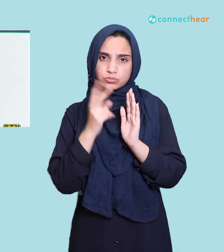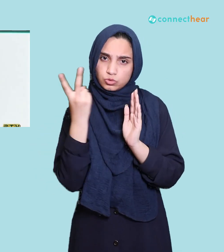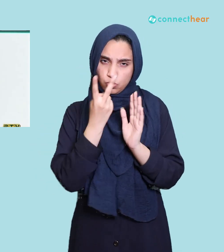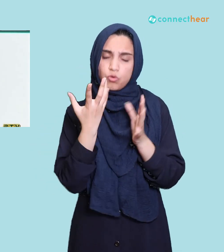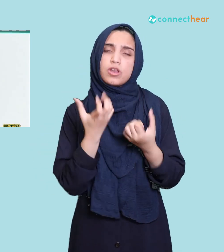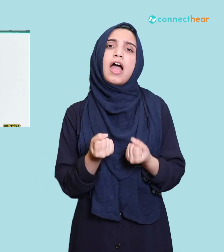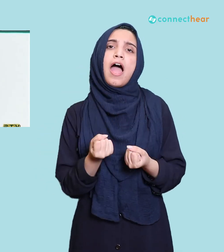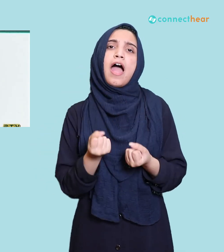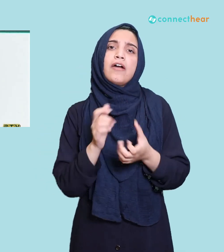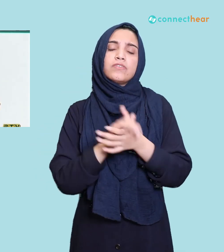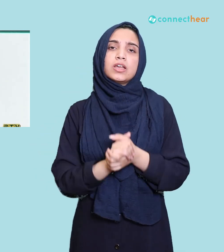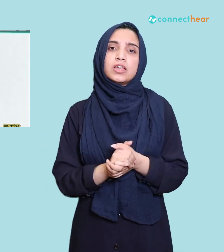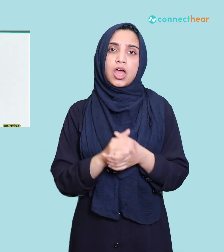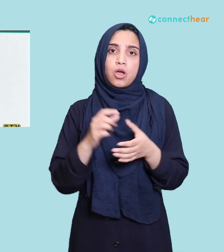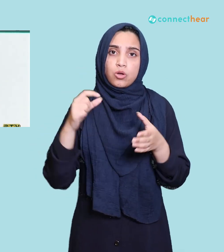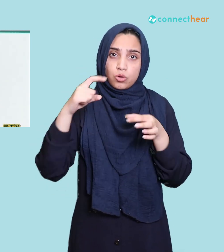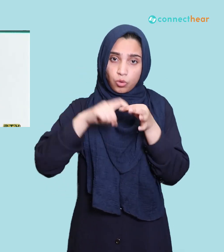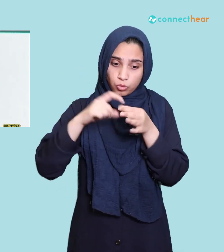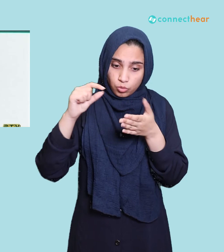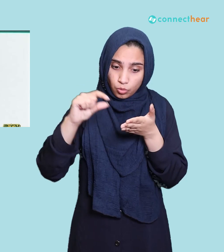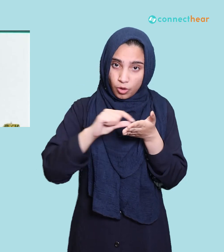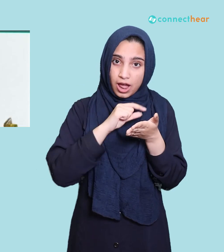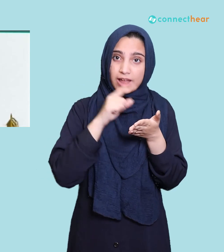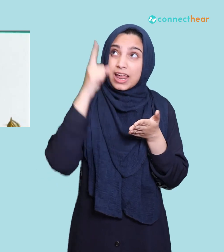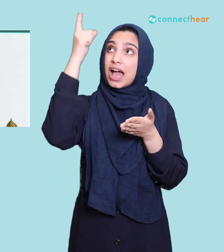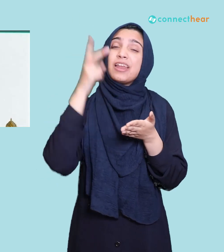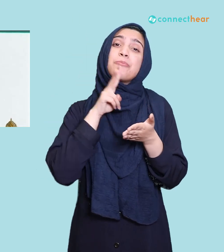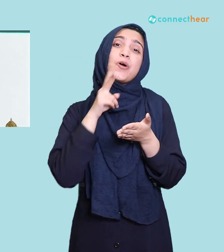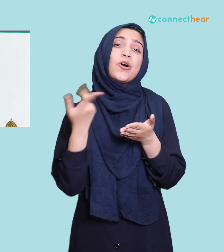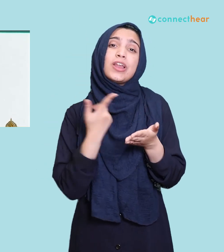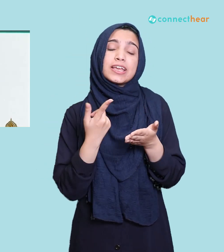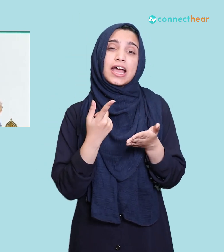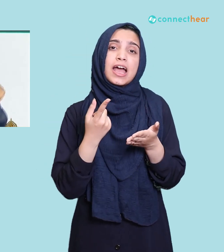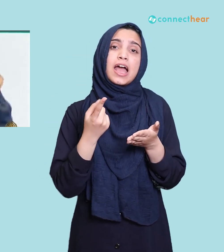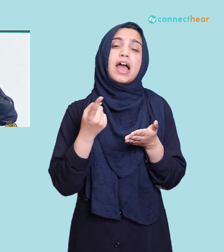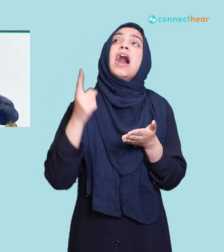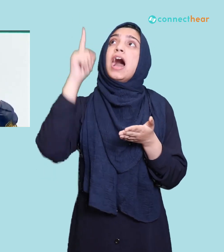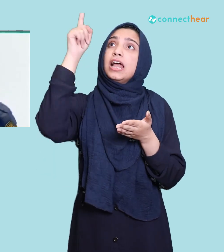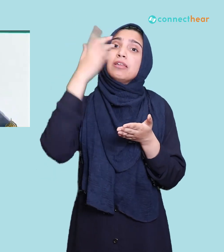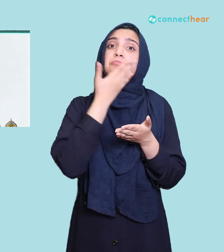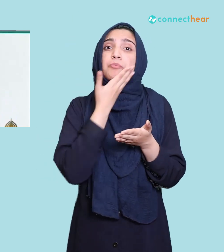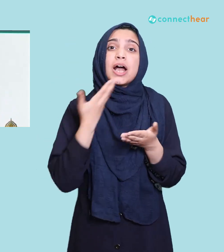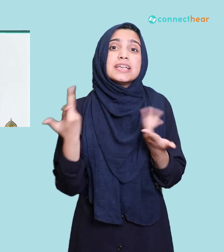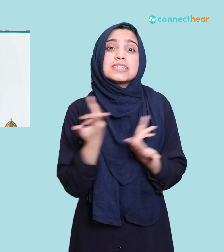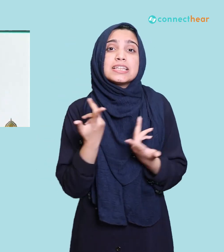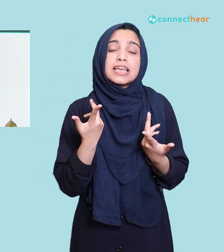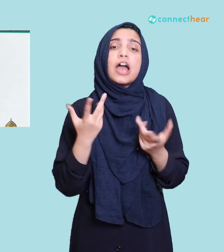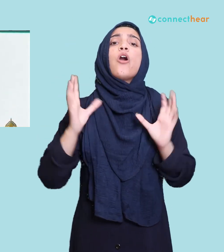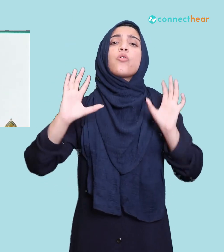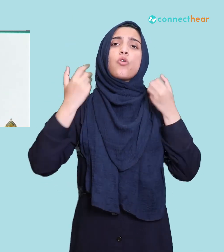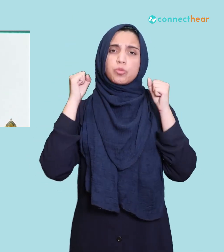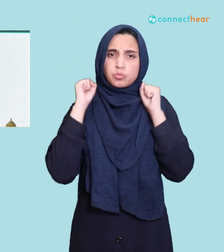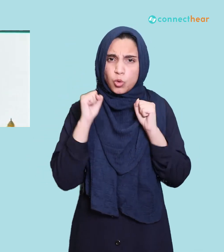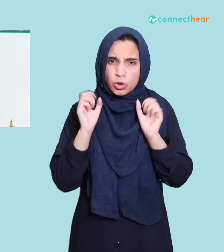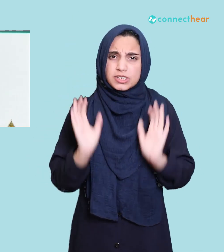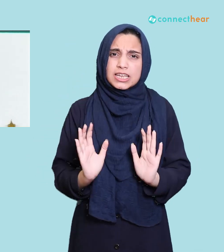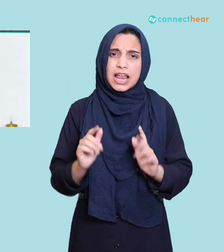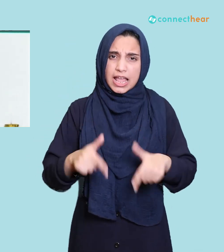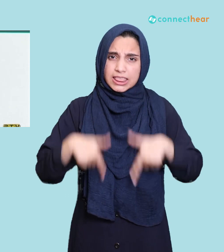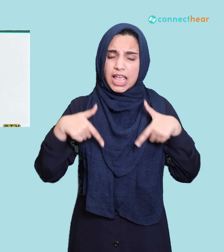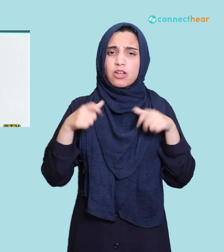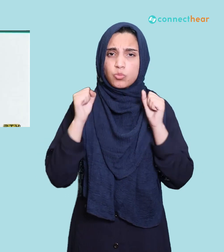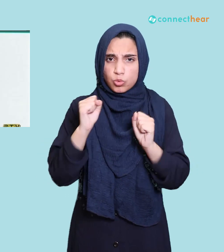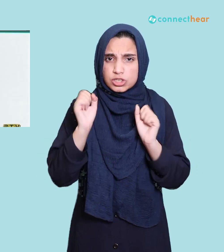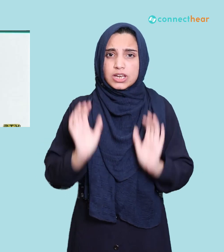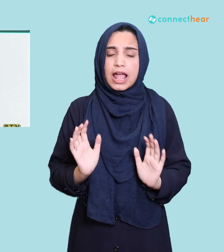ہے کہ جو انسان کی سب سے اچھی صفت اللہ کو پسند ہے، مشکل وقت میں صبر کرنا، وہ کرتا ہے جس پہ